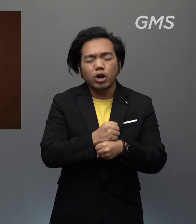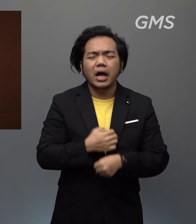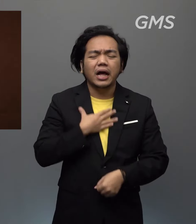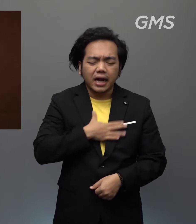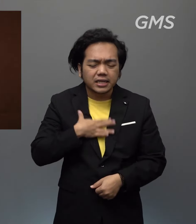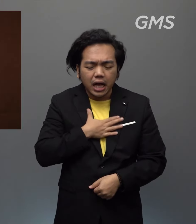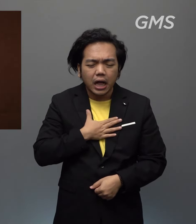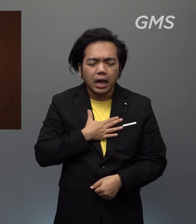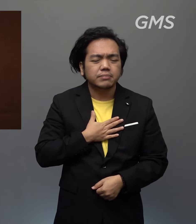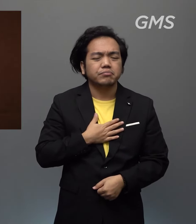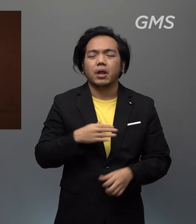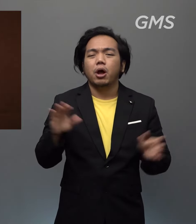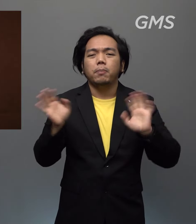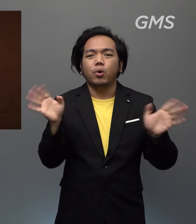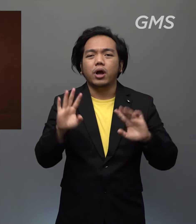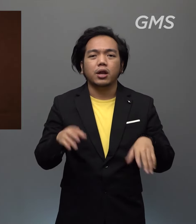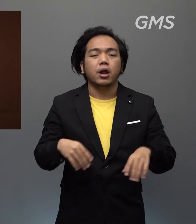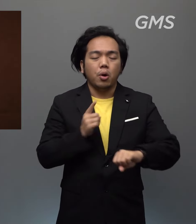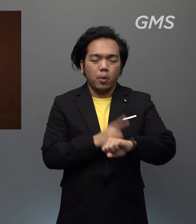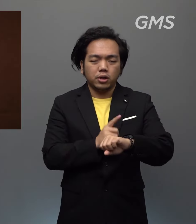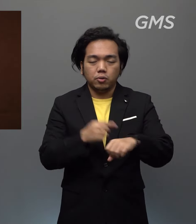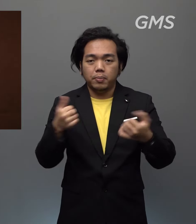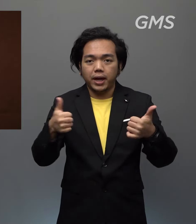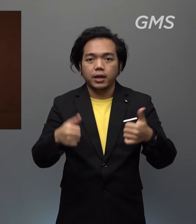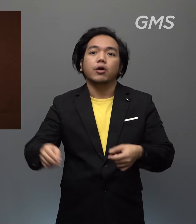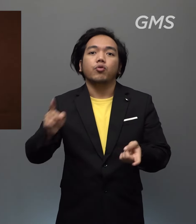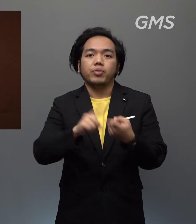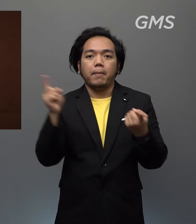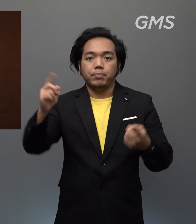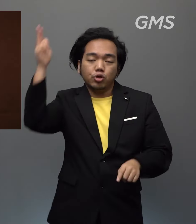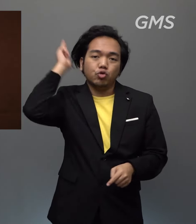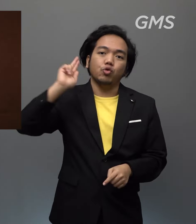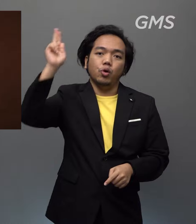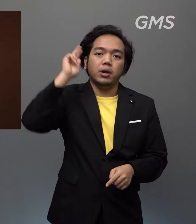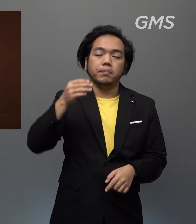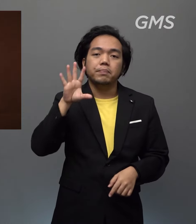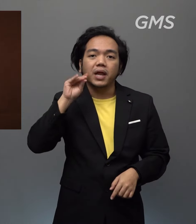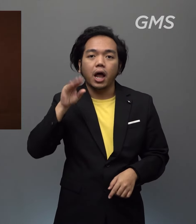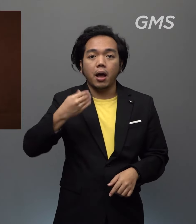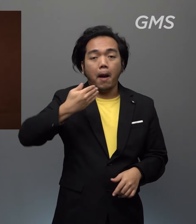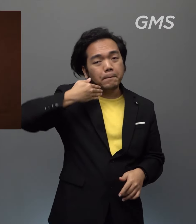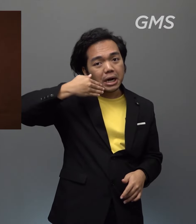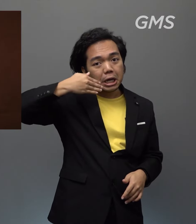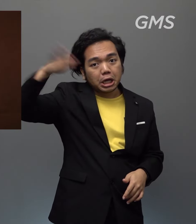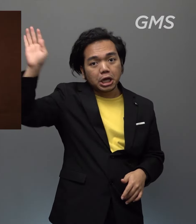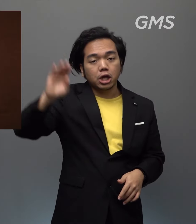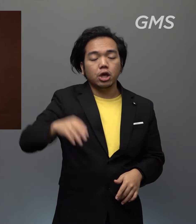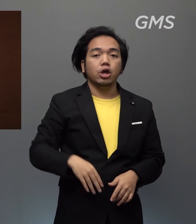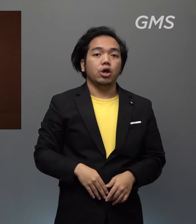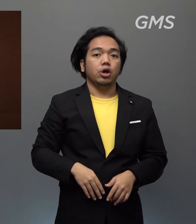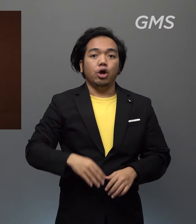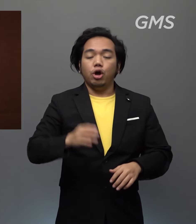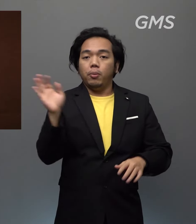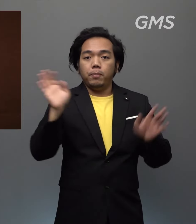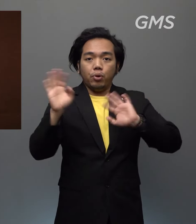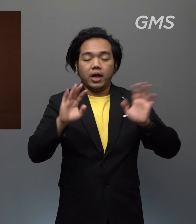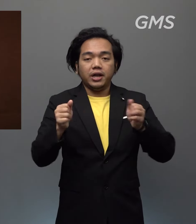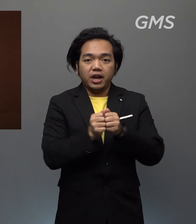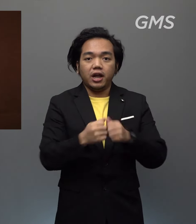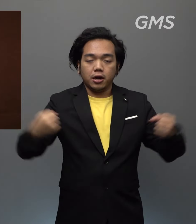sampaikan. Dia berkata, pergi dengan kekuatanmu. Sekalipun kekuatanmu terbatas, aku menyertaimu. Selamatkan orang